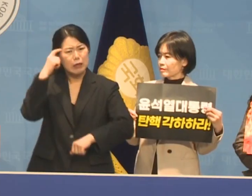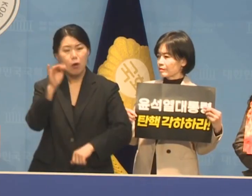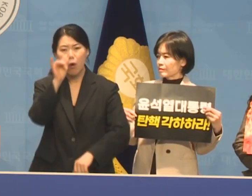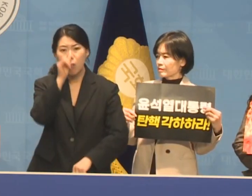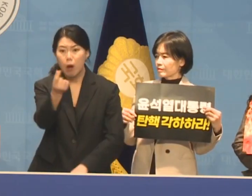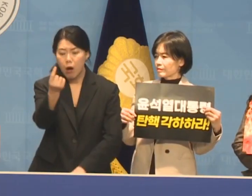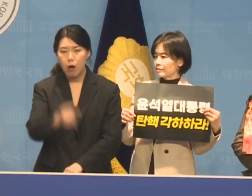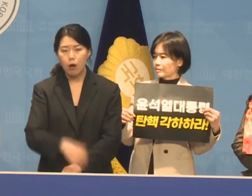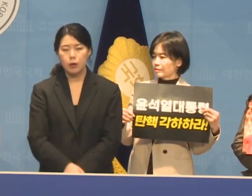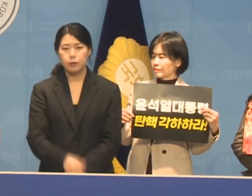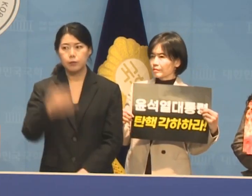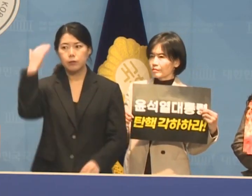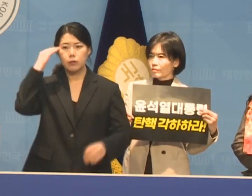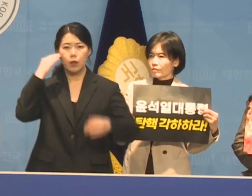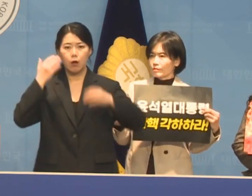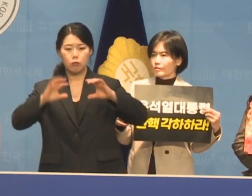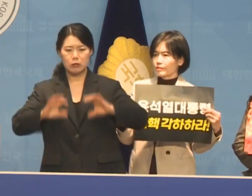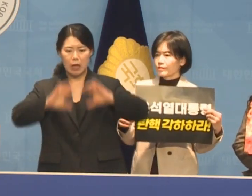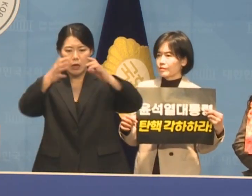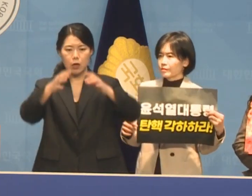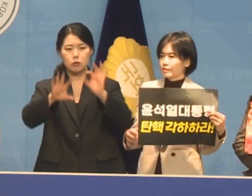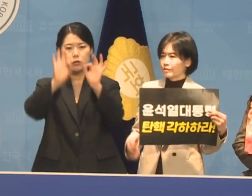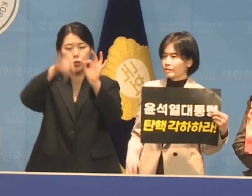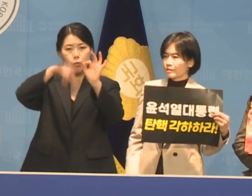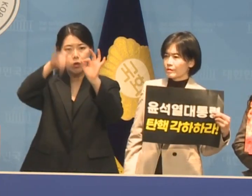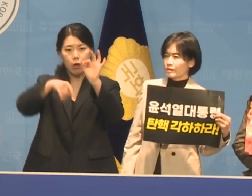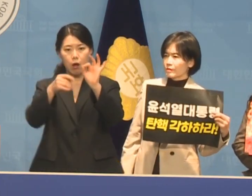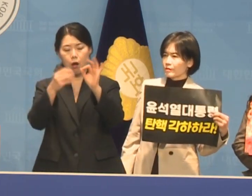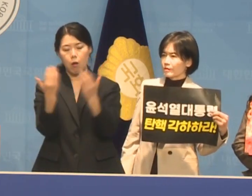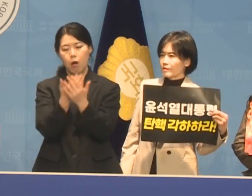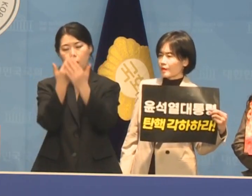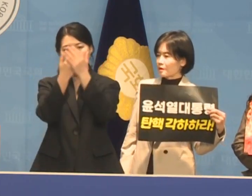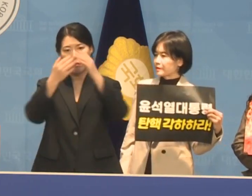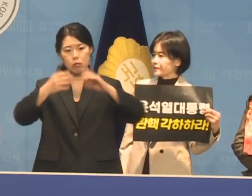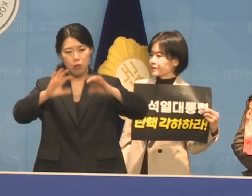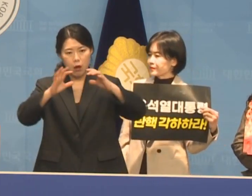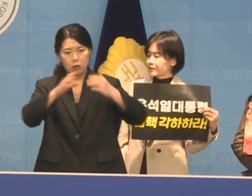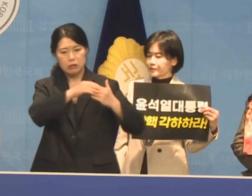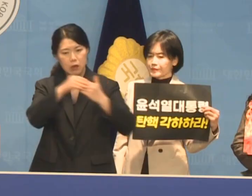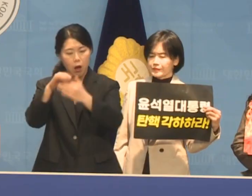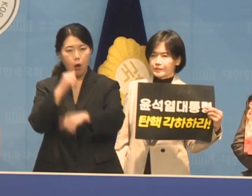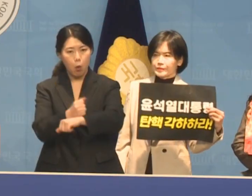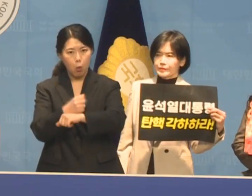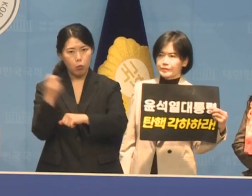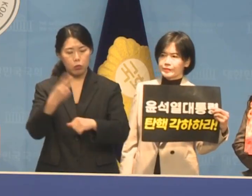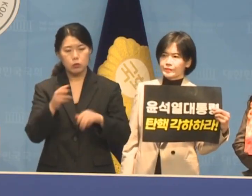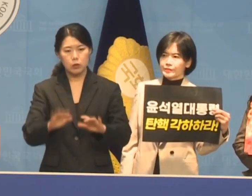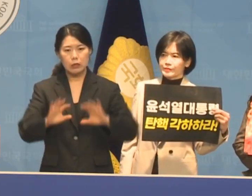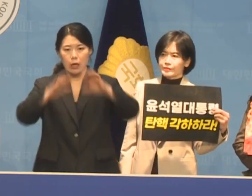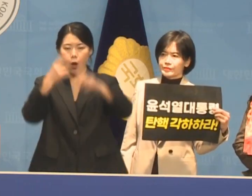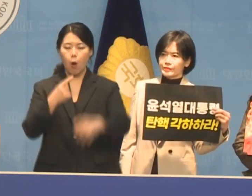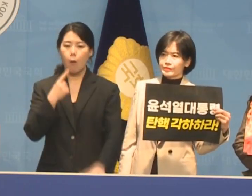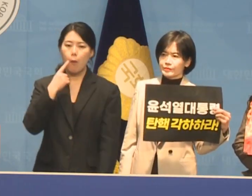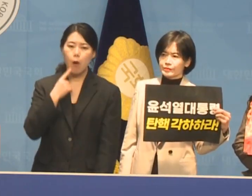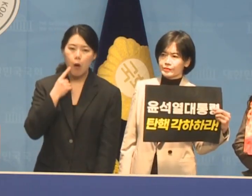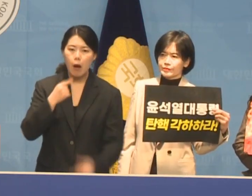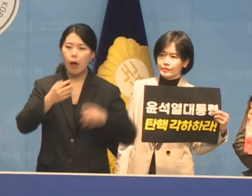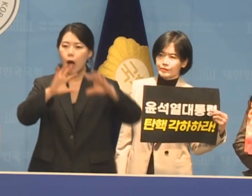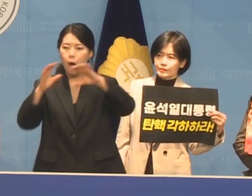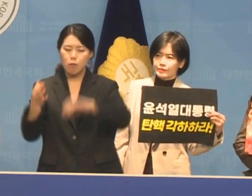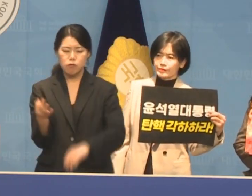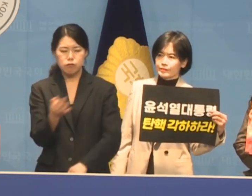않으십니까? 대한민국이 세계 10위권 안에 선진국에 진입하고 전 세계적으로 부러워하는